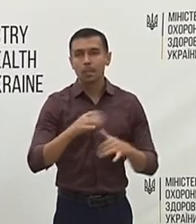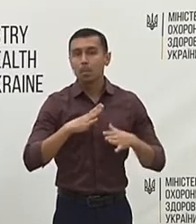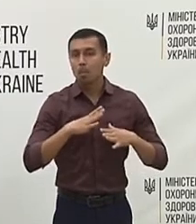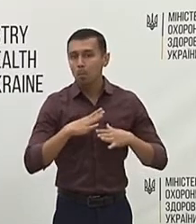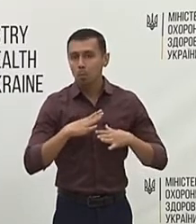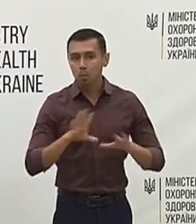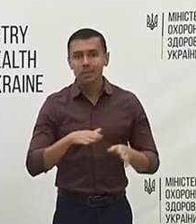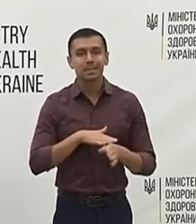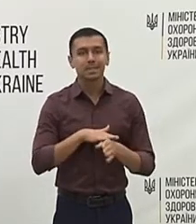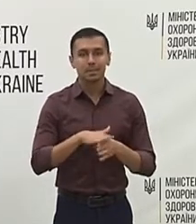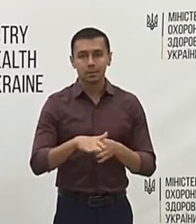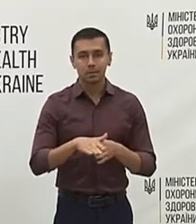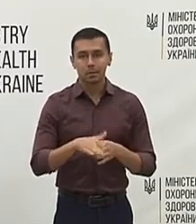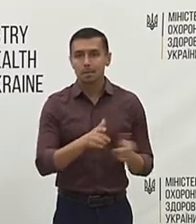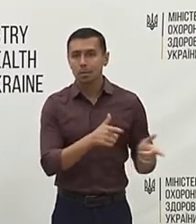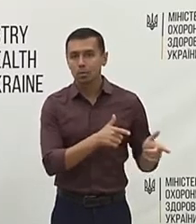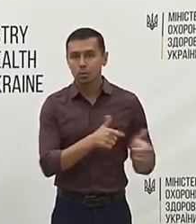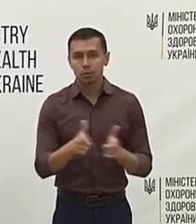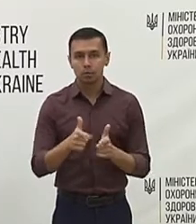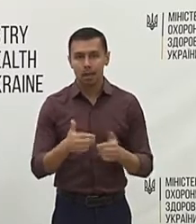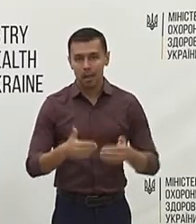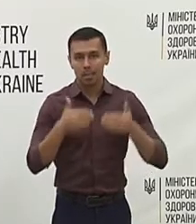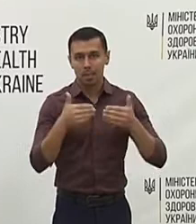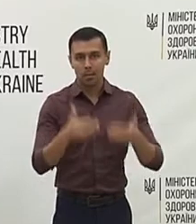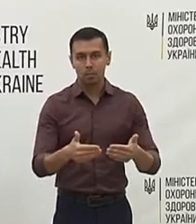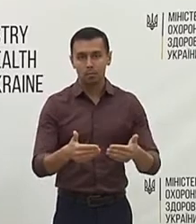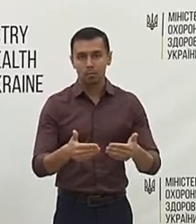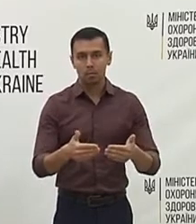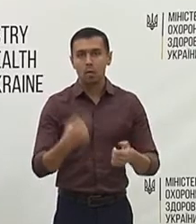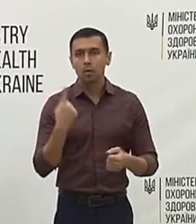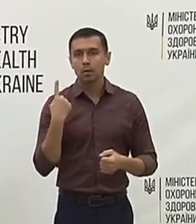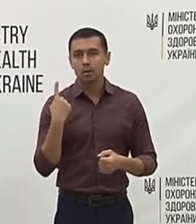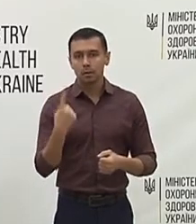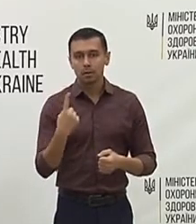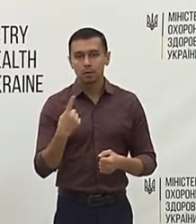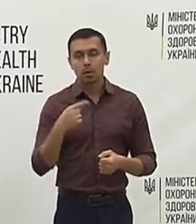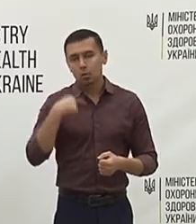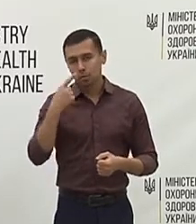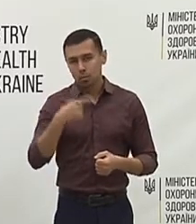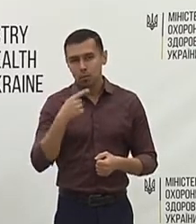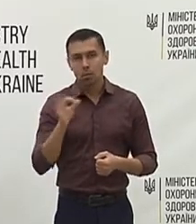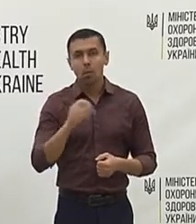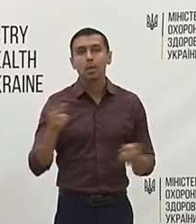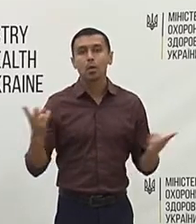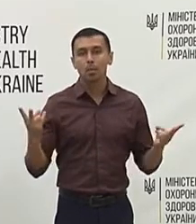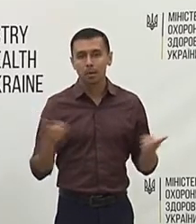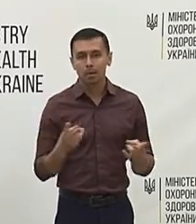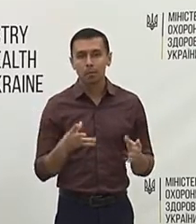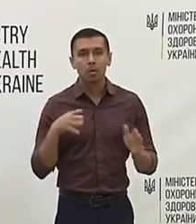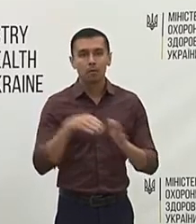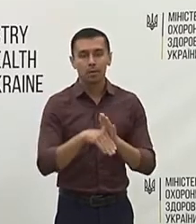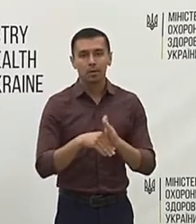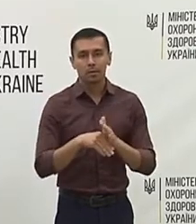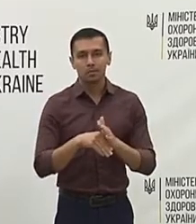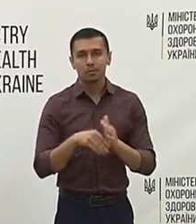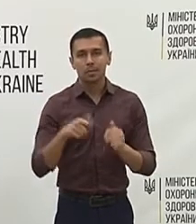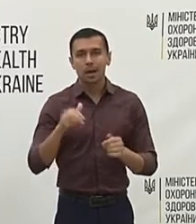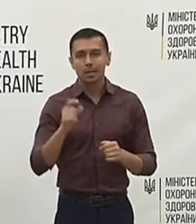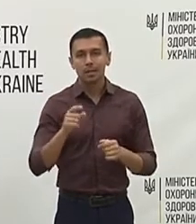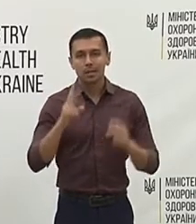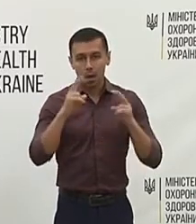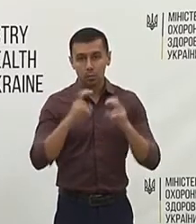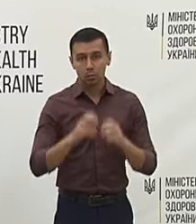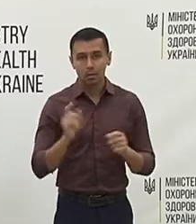було здійснено підготовчого етапу. Одні розмови про необхідність впровадження